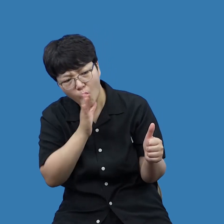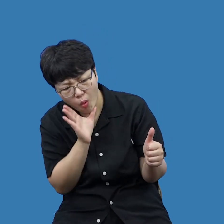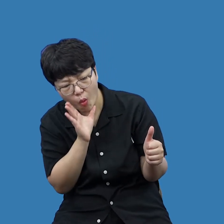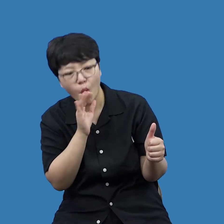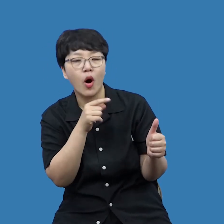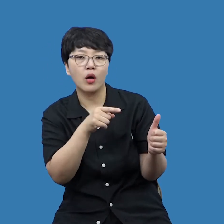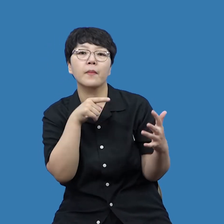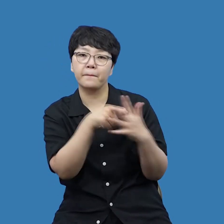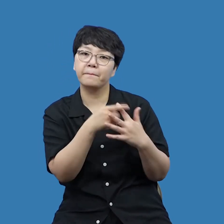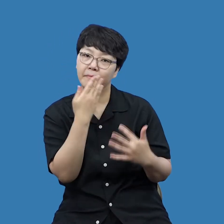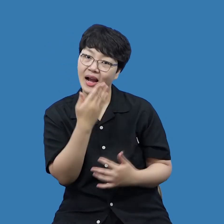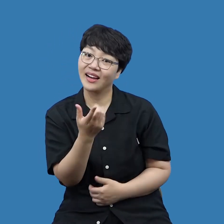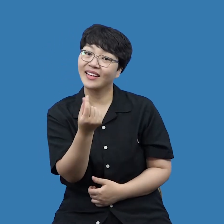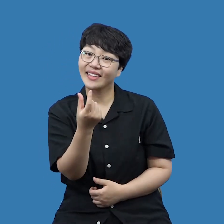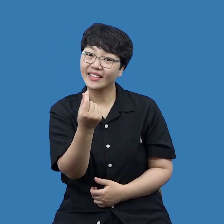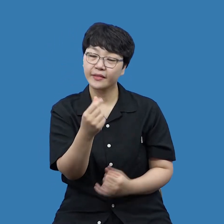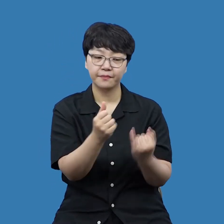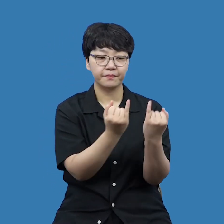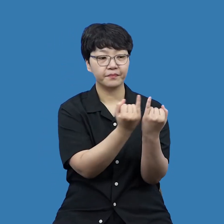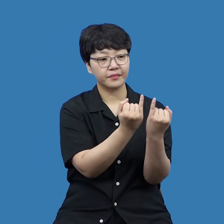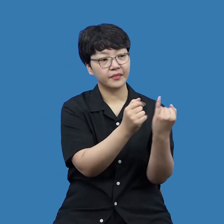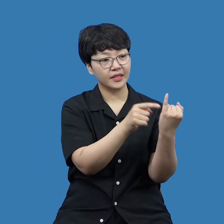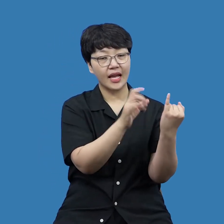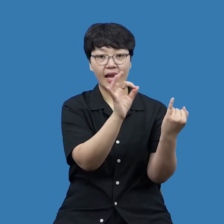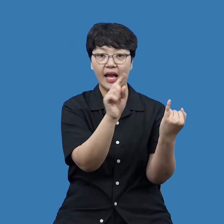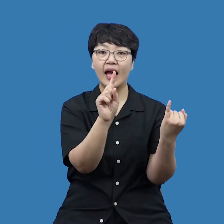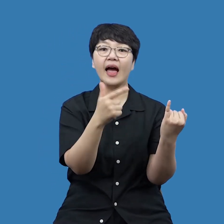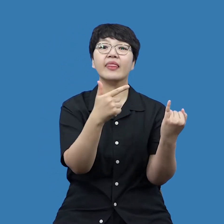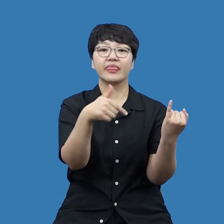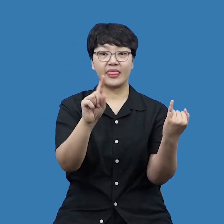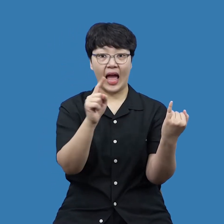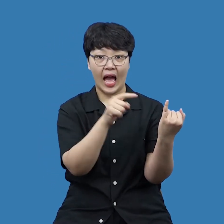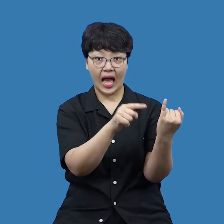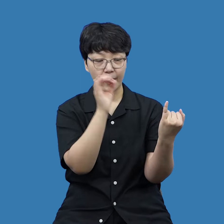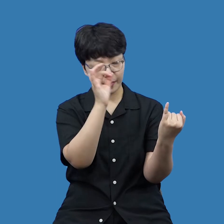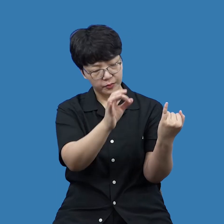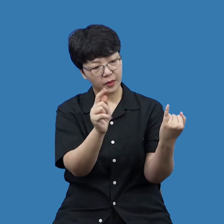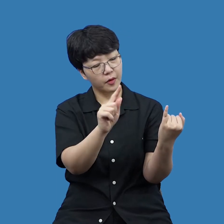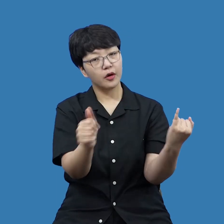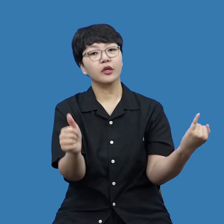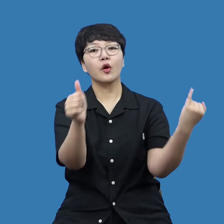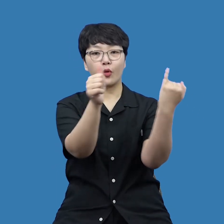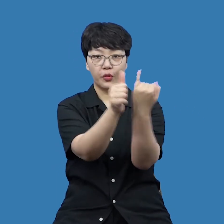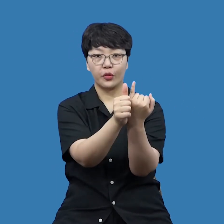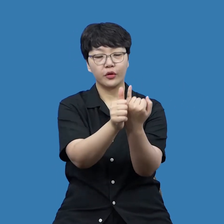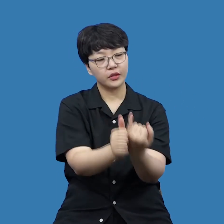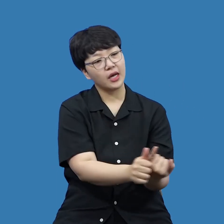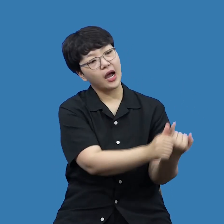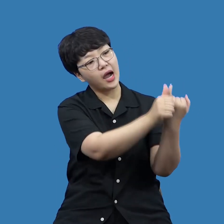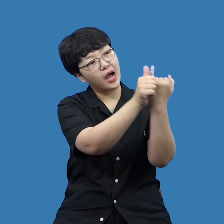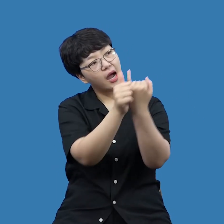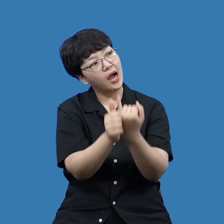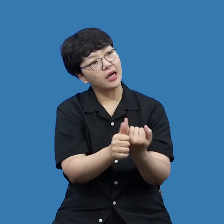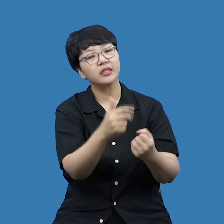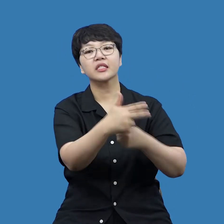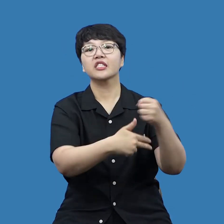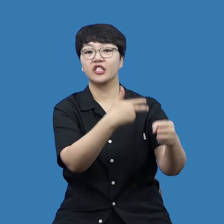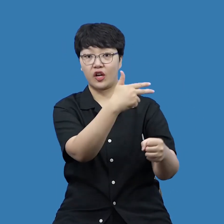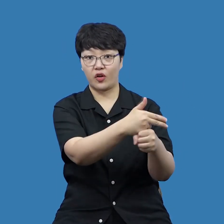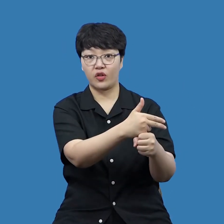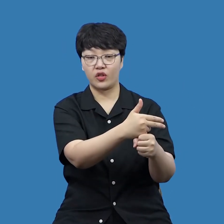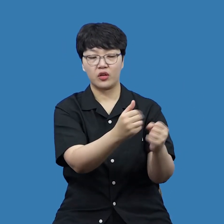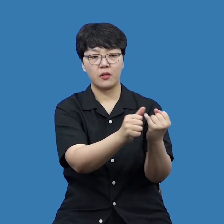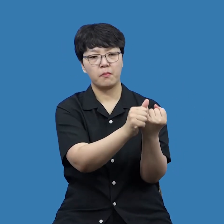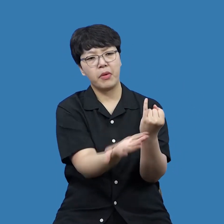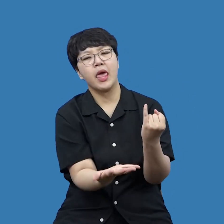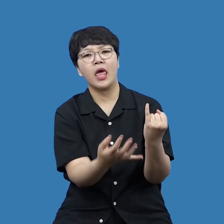안나의 경우에는 36절에 보면 결혼한 후 남편과 함께 7년을 살고 과부가